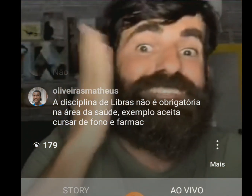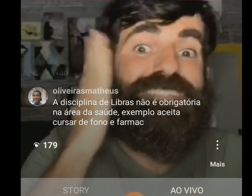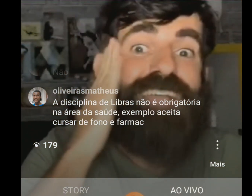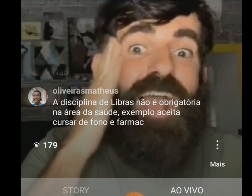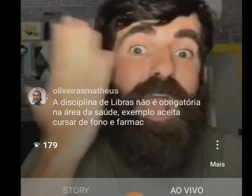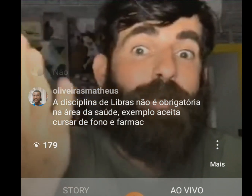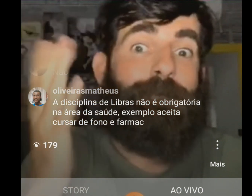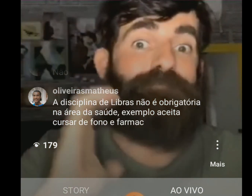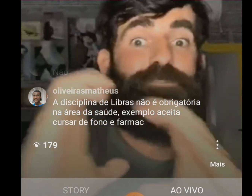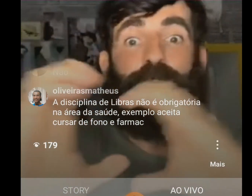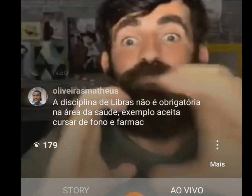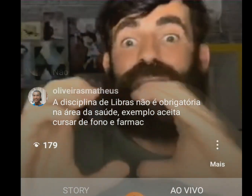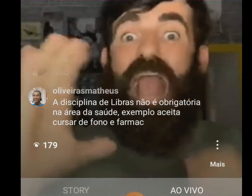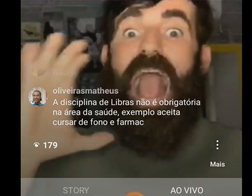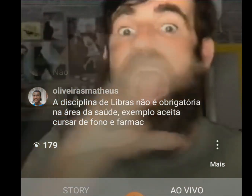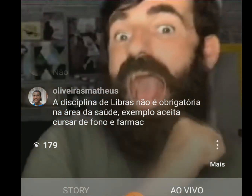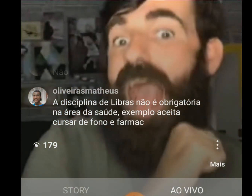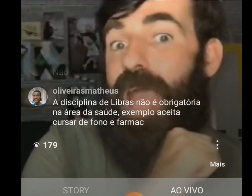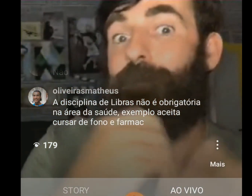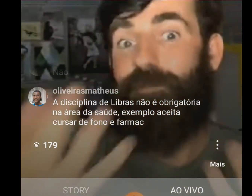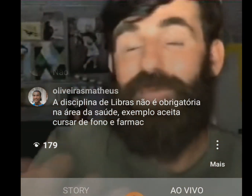já sabe se comunicar rápido.